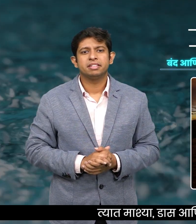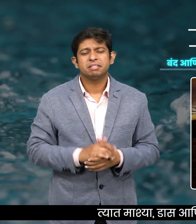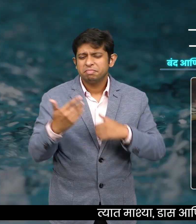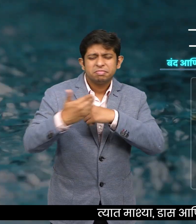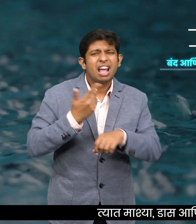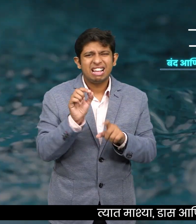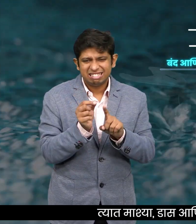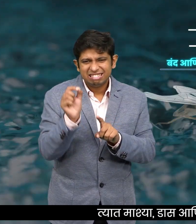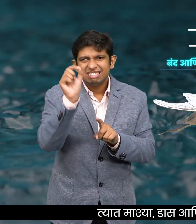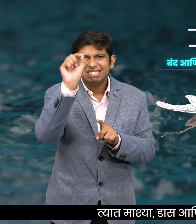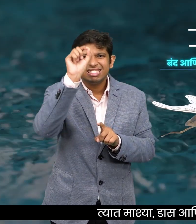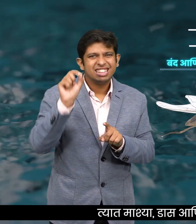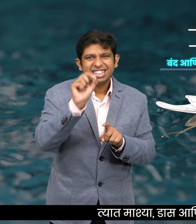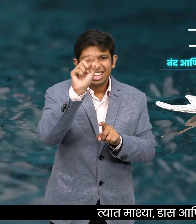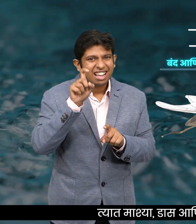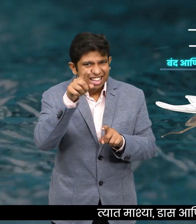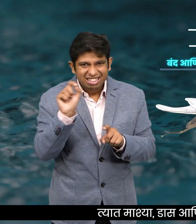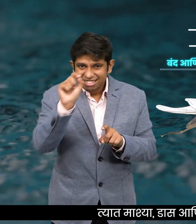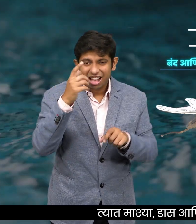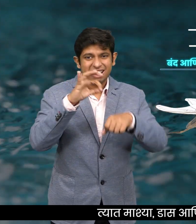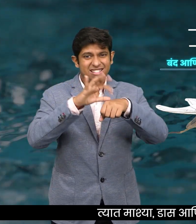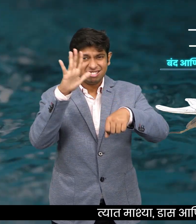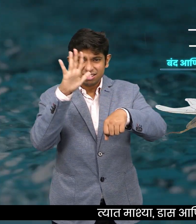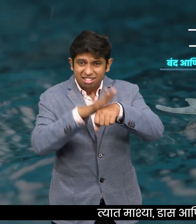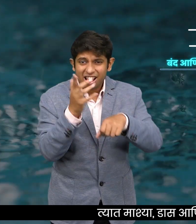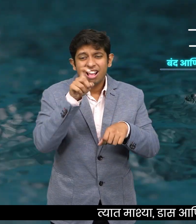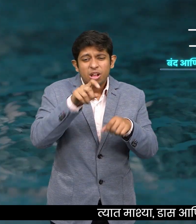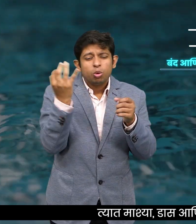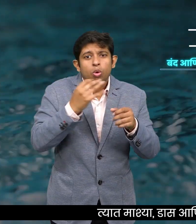त्यात माश्या, डास आणि इतर कीटकांची पैदास होते.